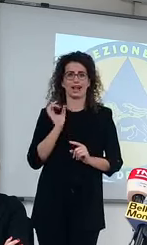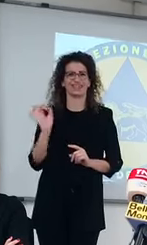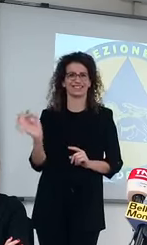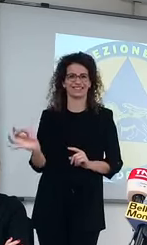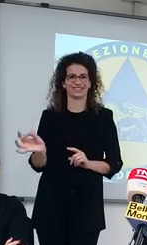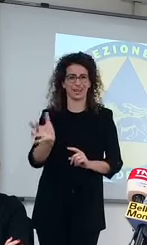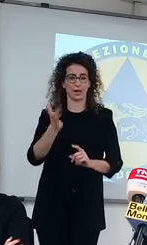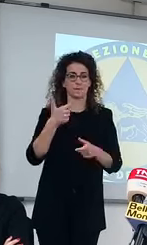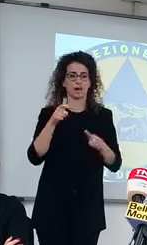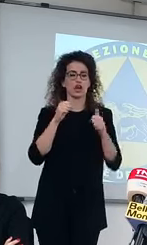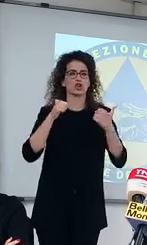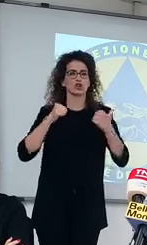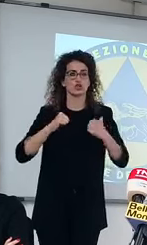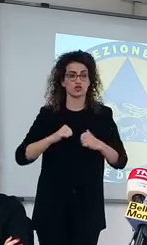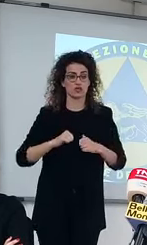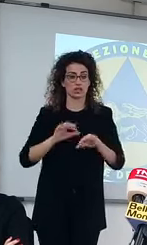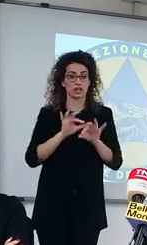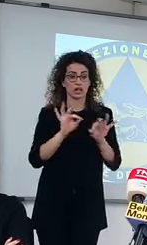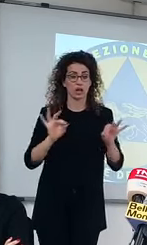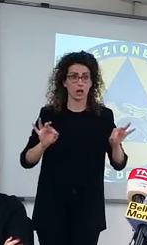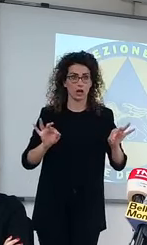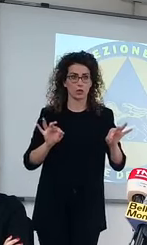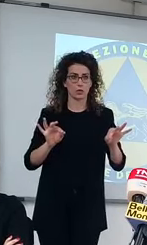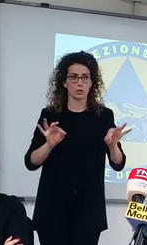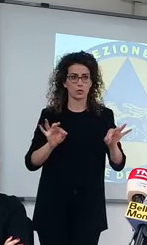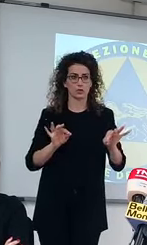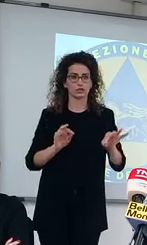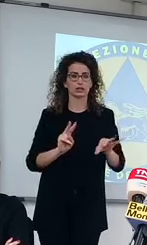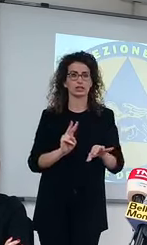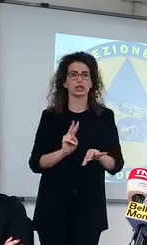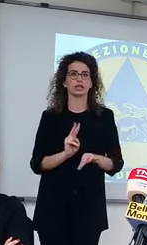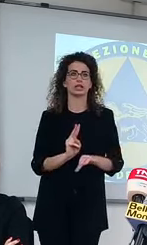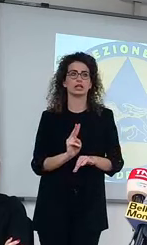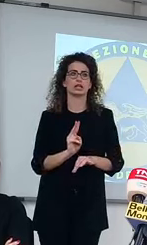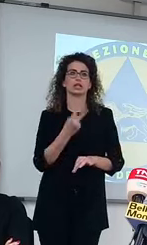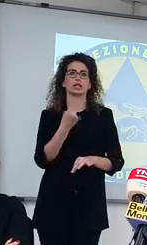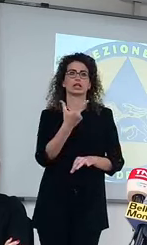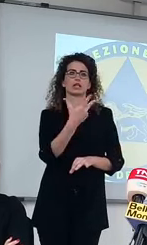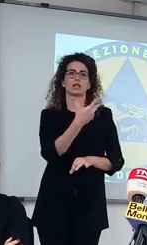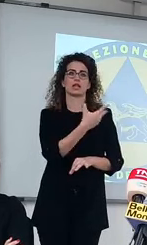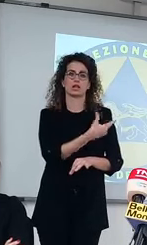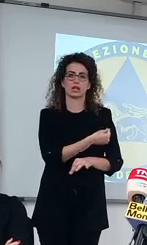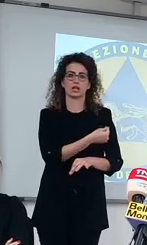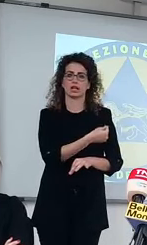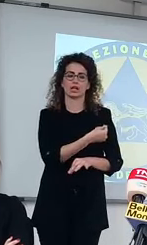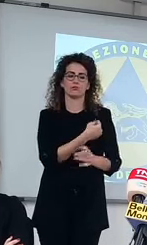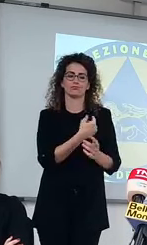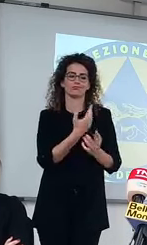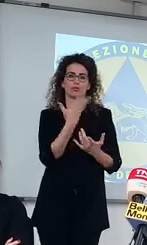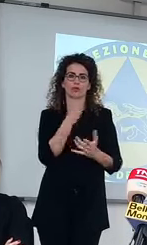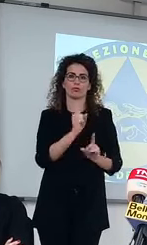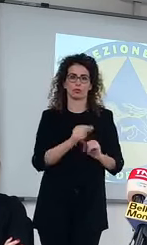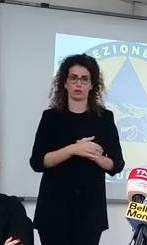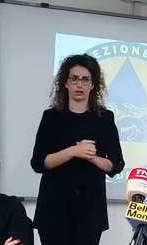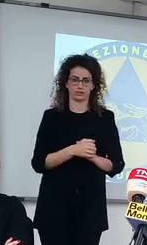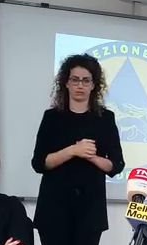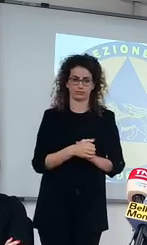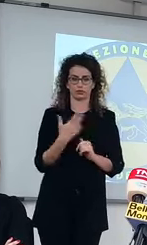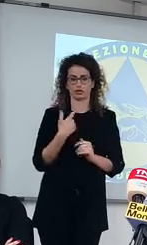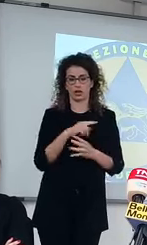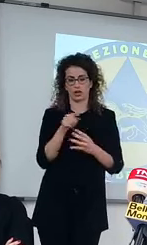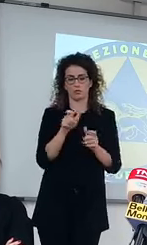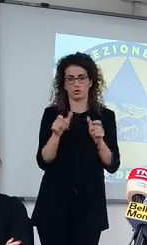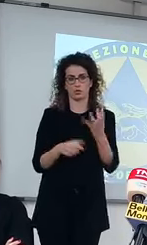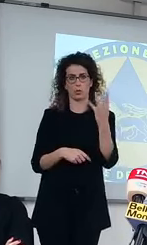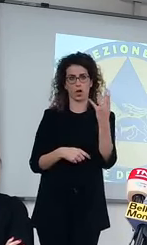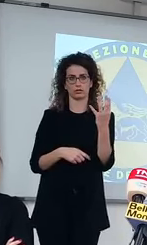che qualche cittadino ha rifiutato il richiamo eterologo. Abbiamo avuto 4 casi fino adesso. Noi mettiamo a